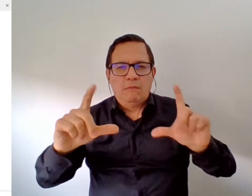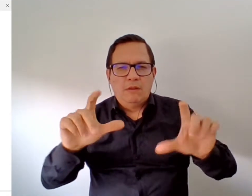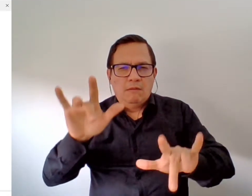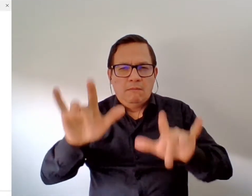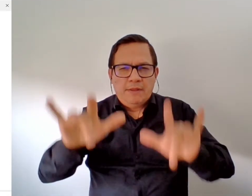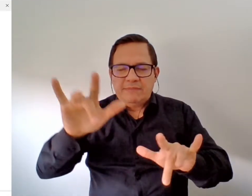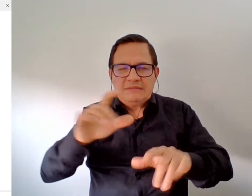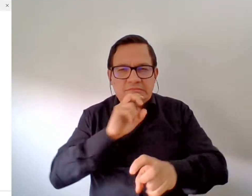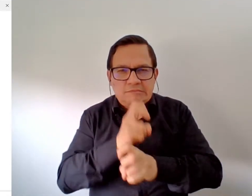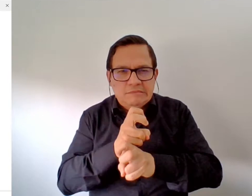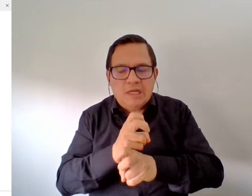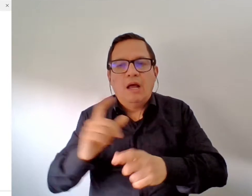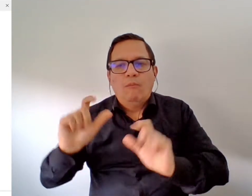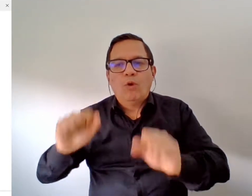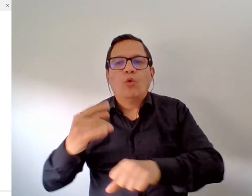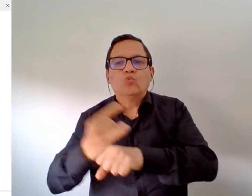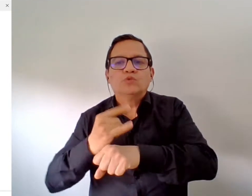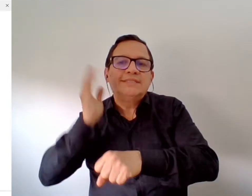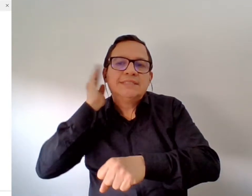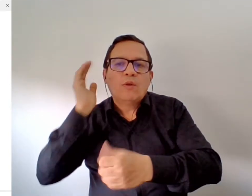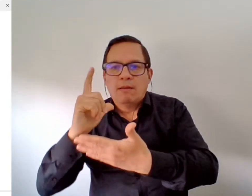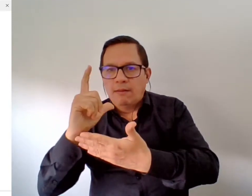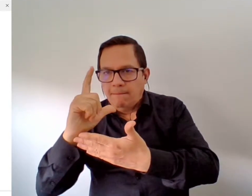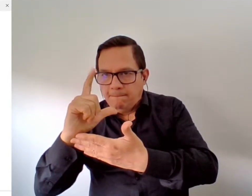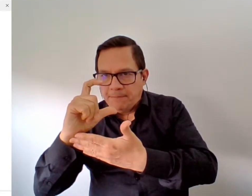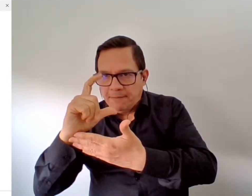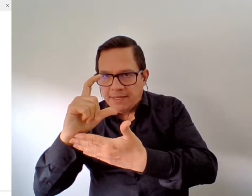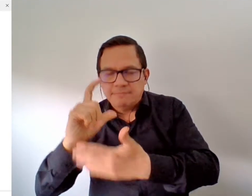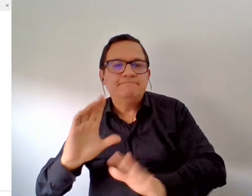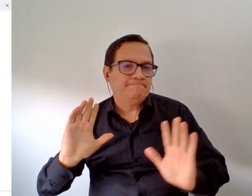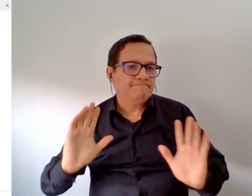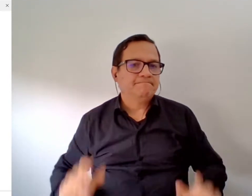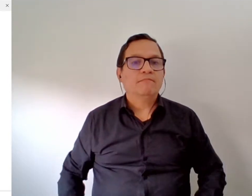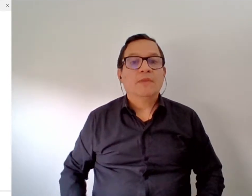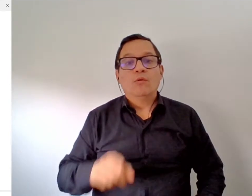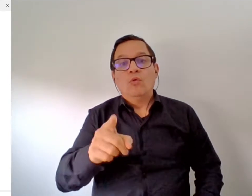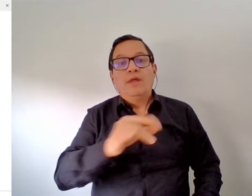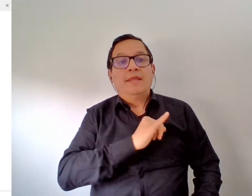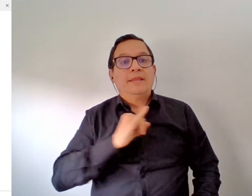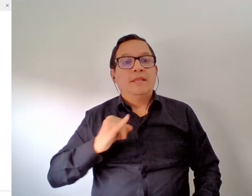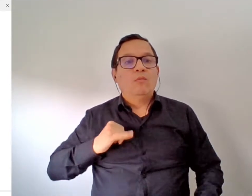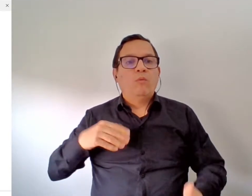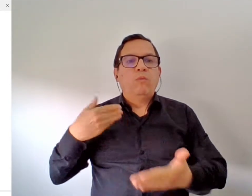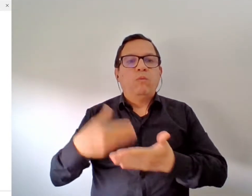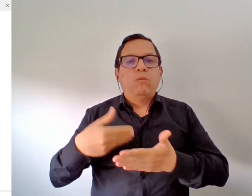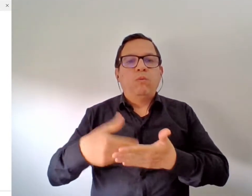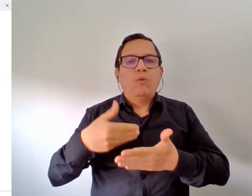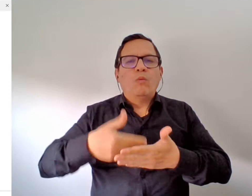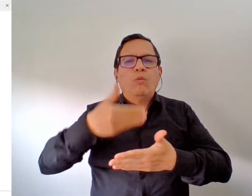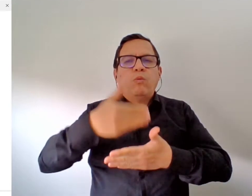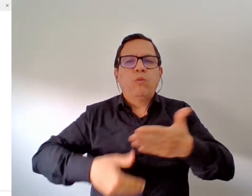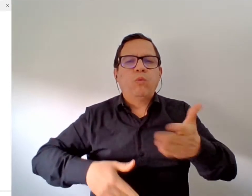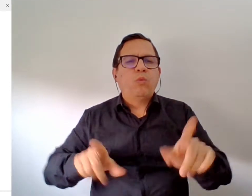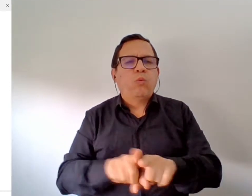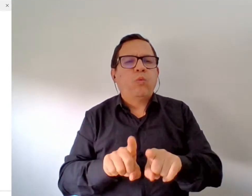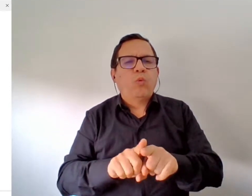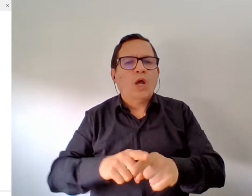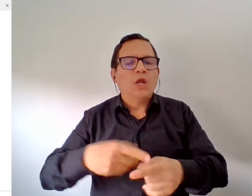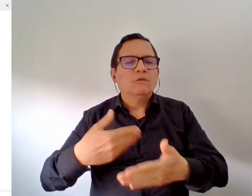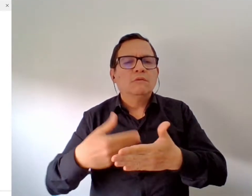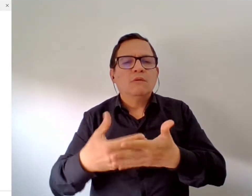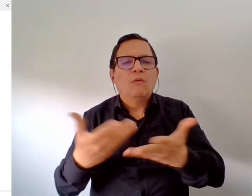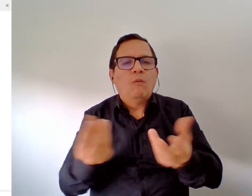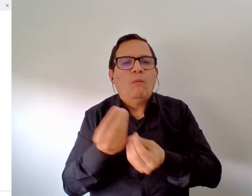pantalla. Como producto final individual se debe organizar las evidencias en un documento